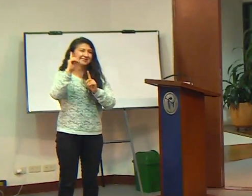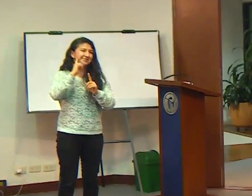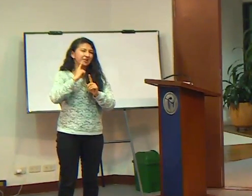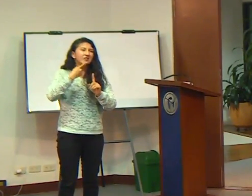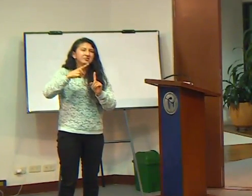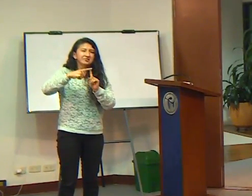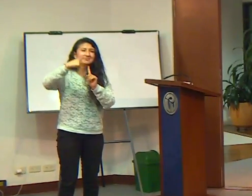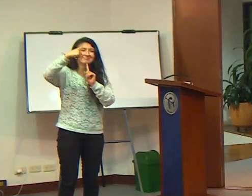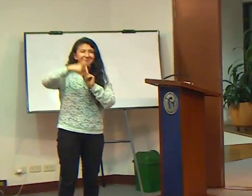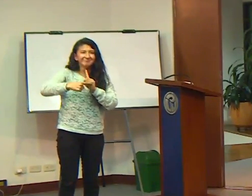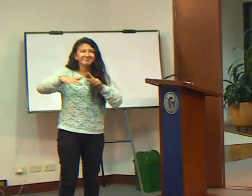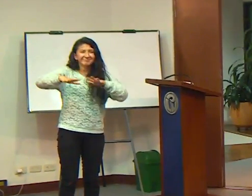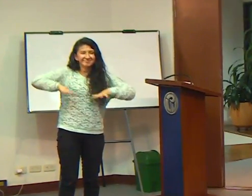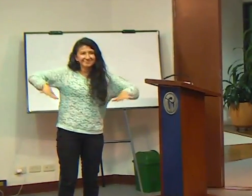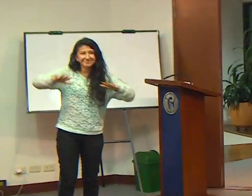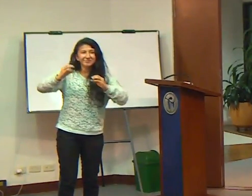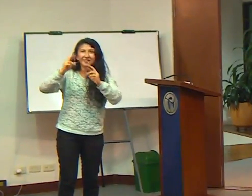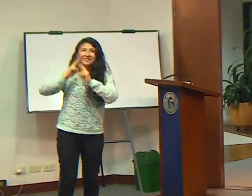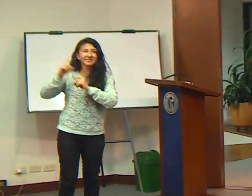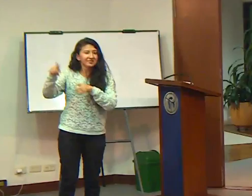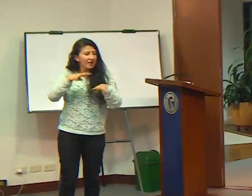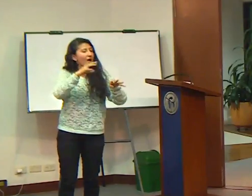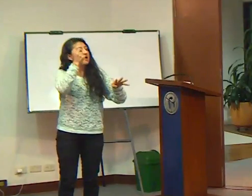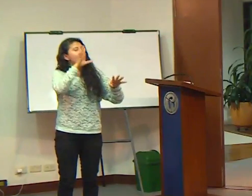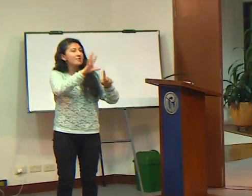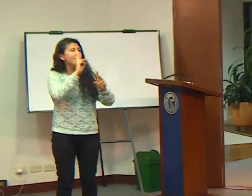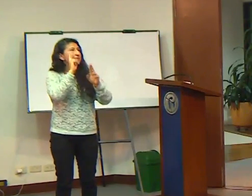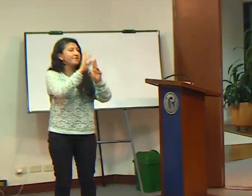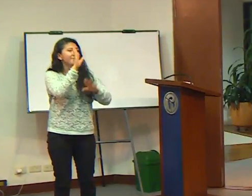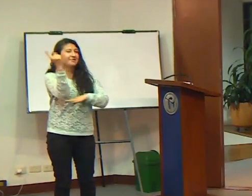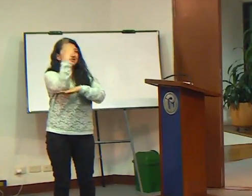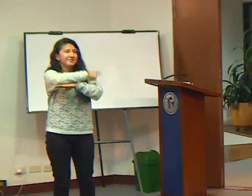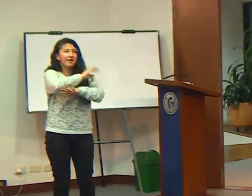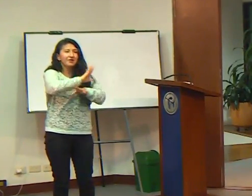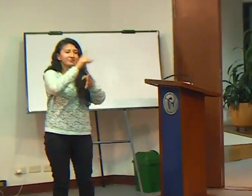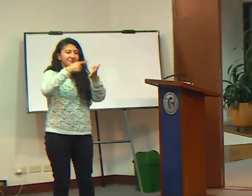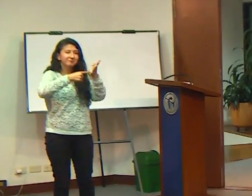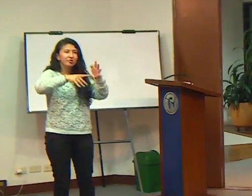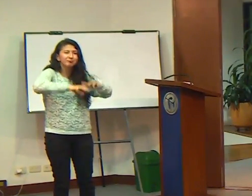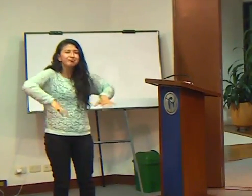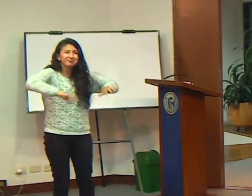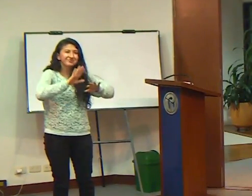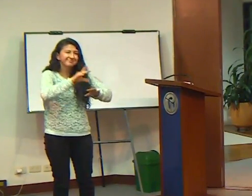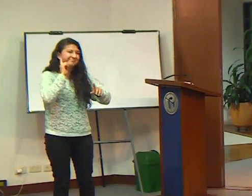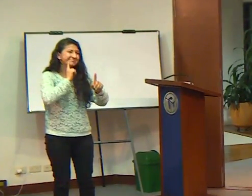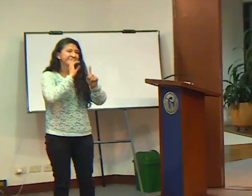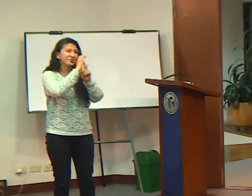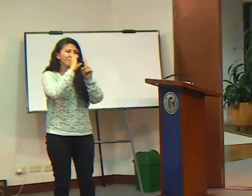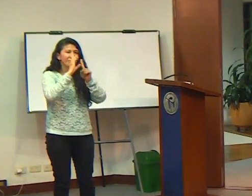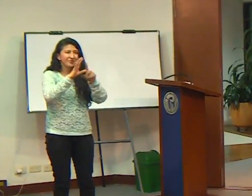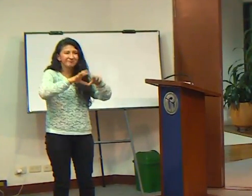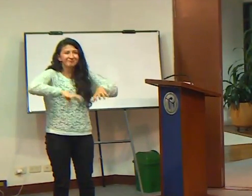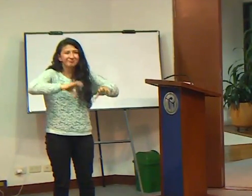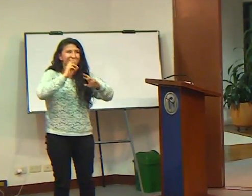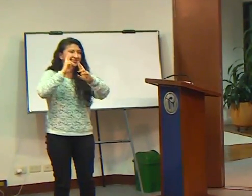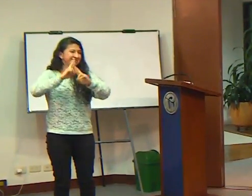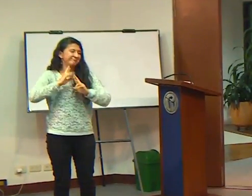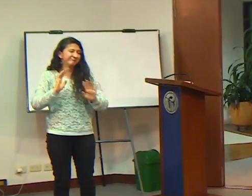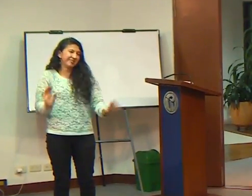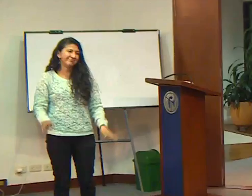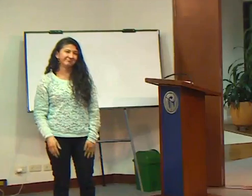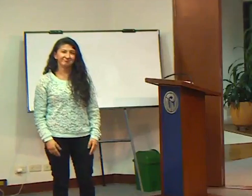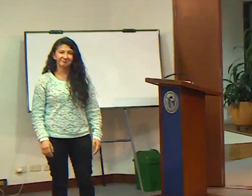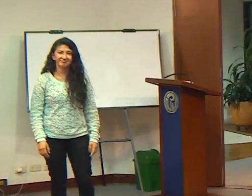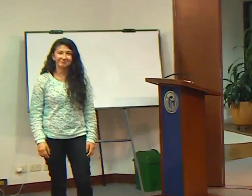en esa semana que se hizo la marcha para que nos reconocieran o para visibilizarnos, se hizo una